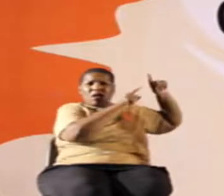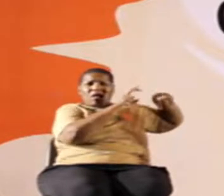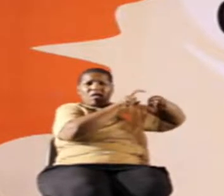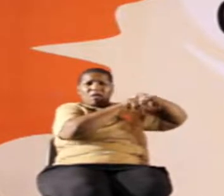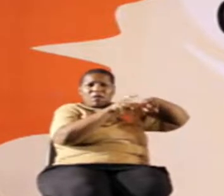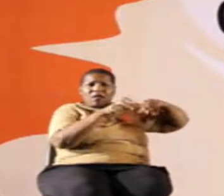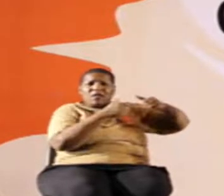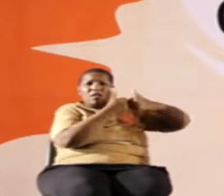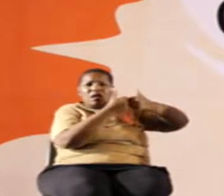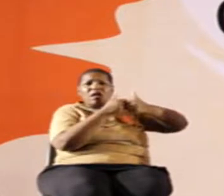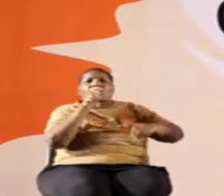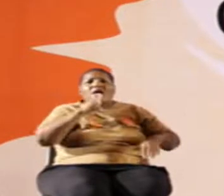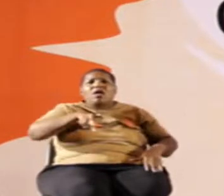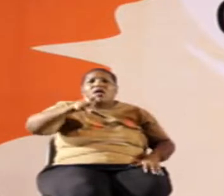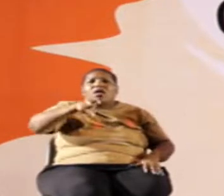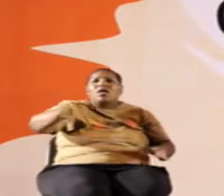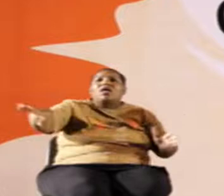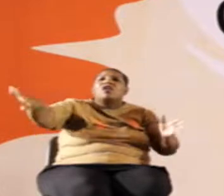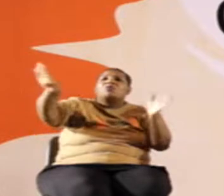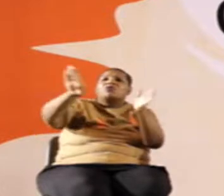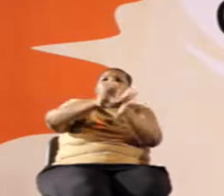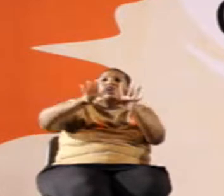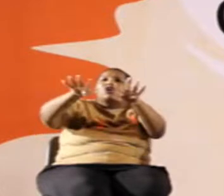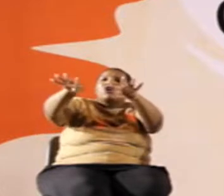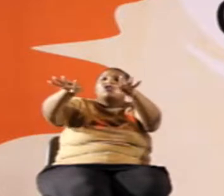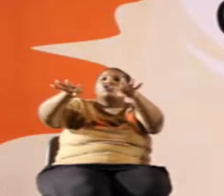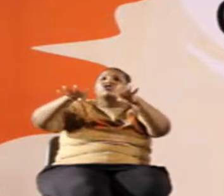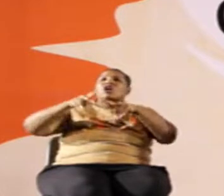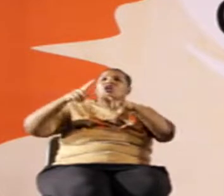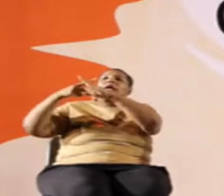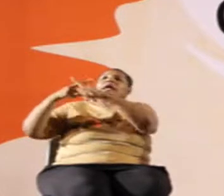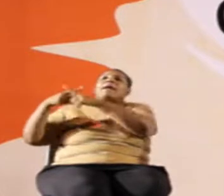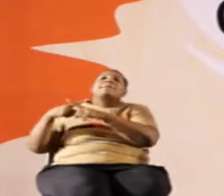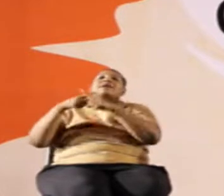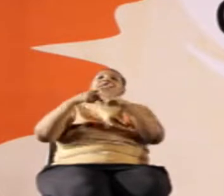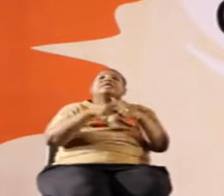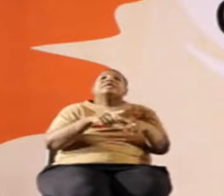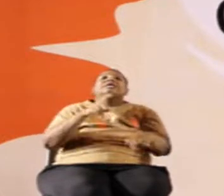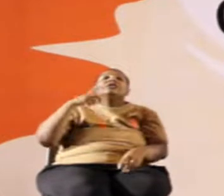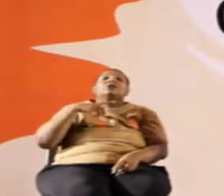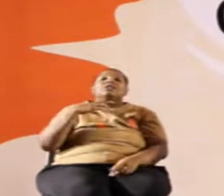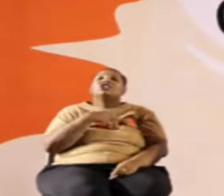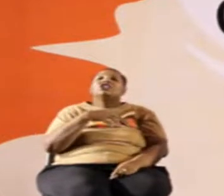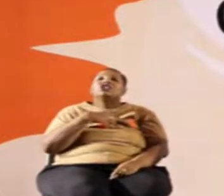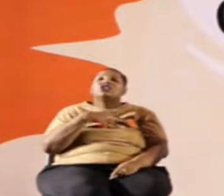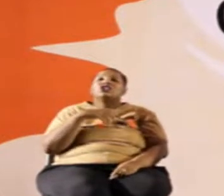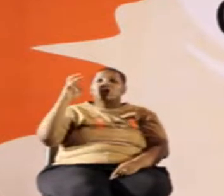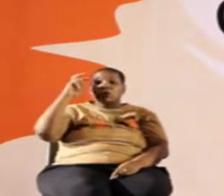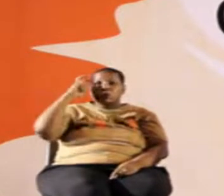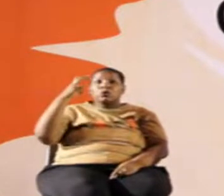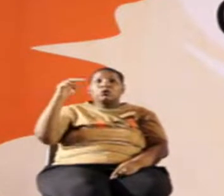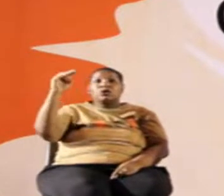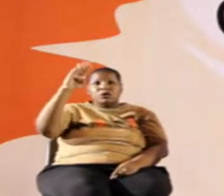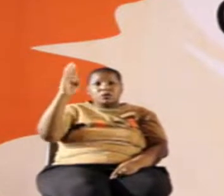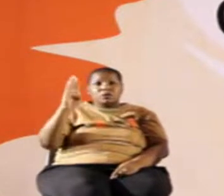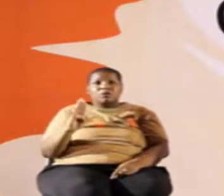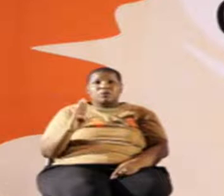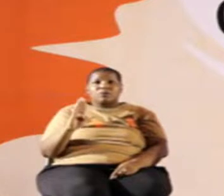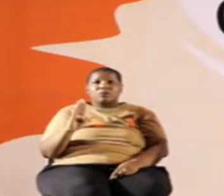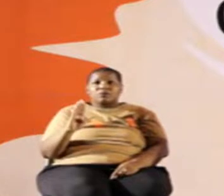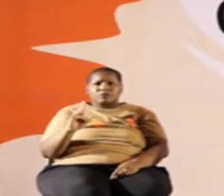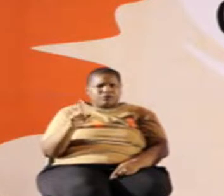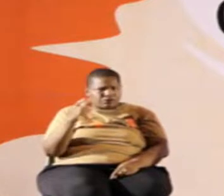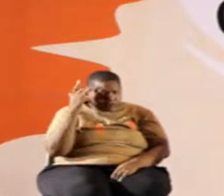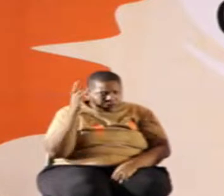o ônibus, andar a pé para chegar naquele auditório, para disputar o sentido da cultura brasileira. Então, no jornalismo, estou dizendo que vai